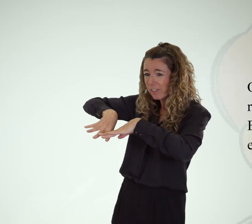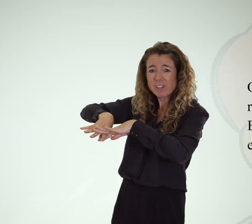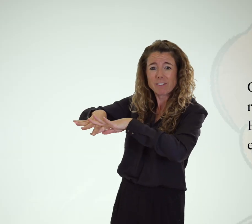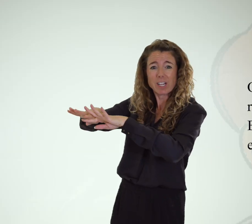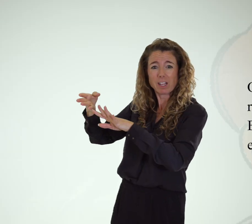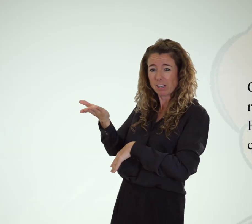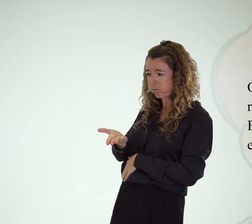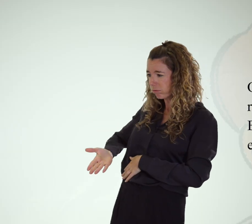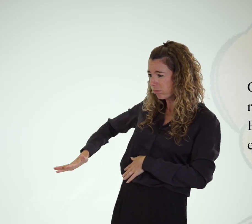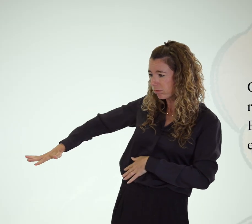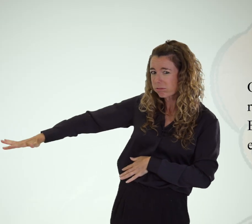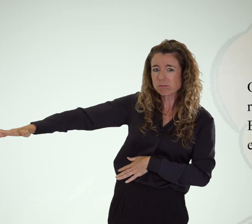pas.